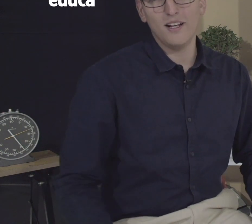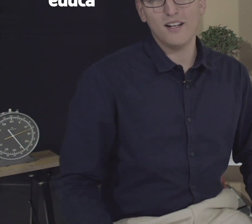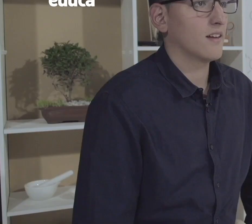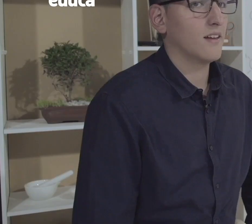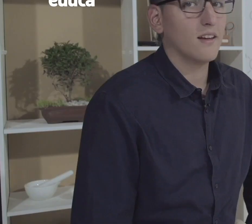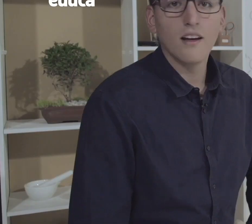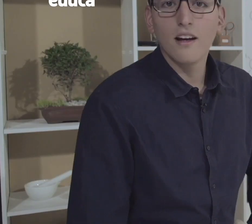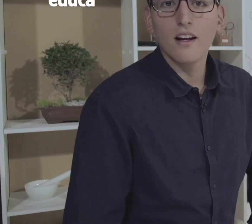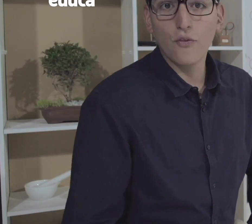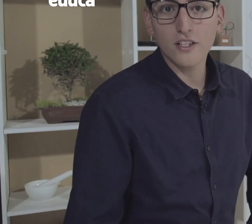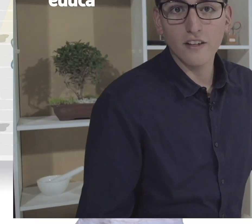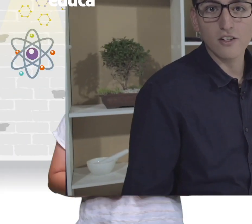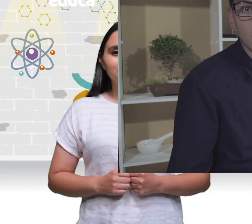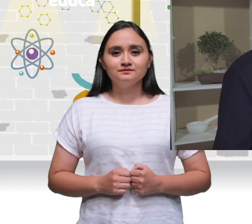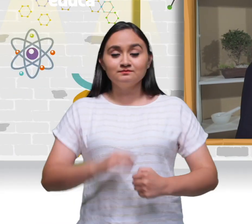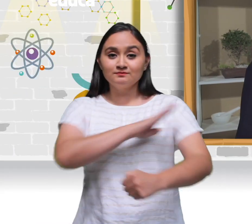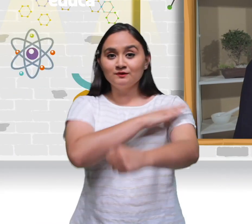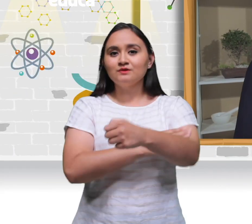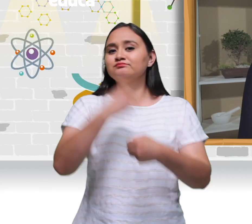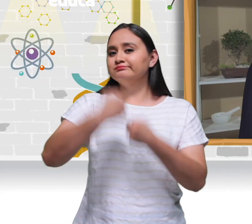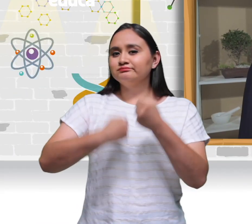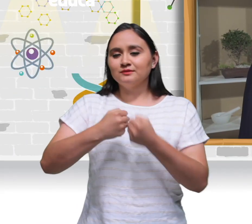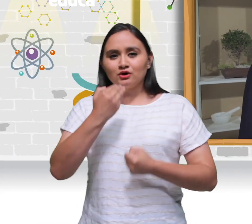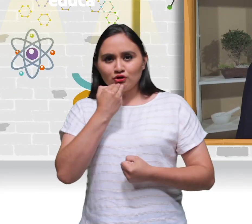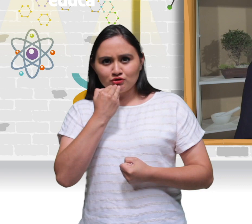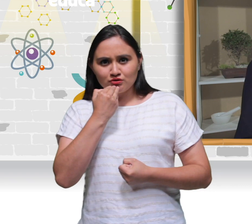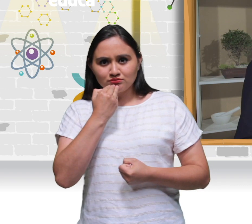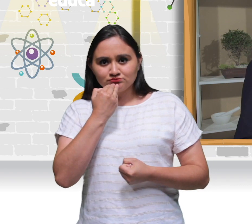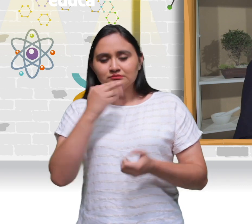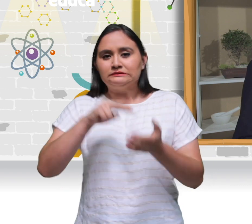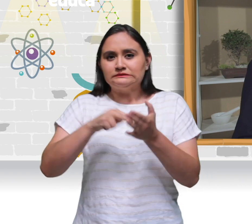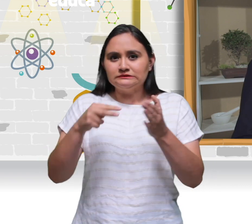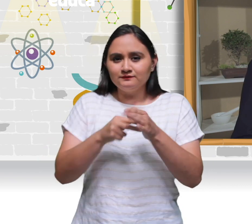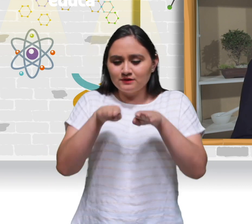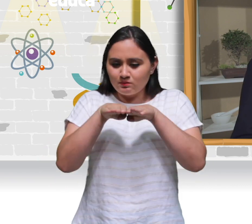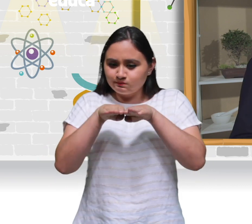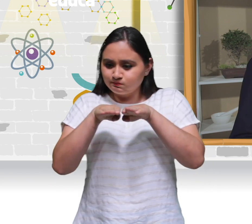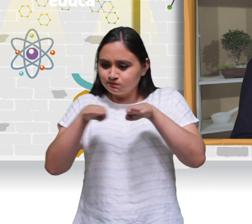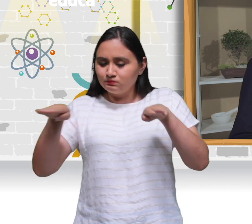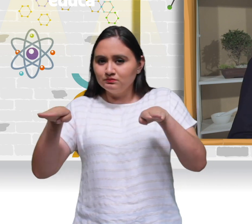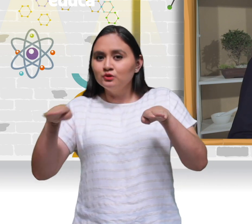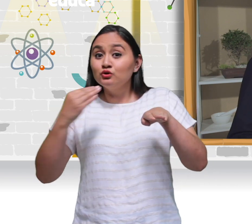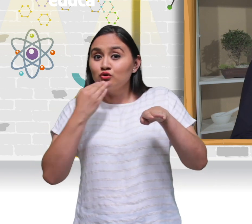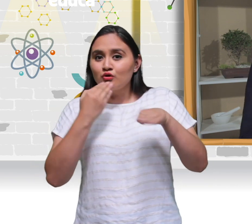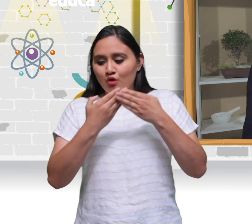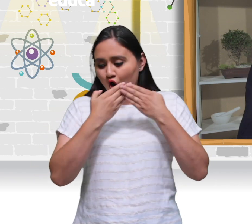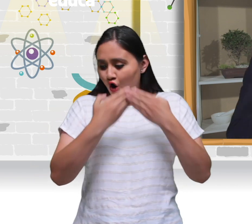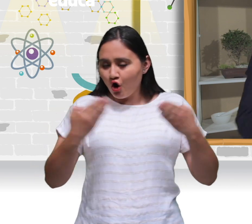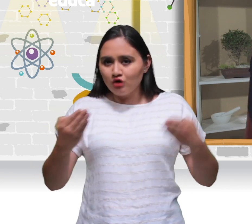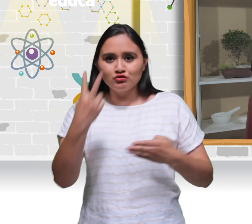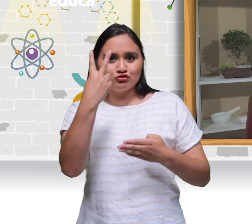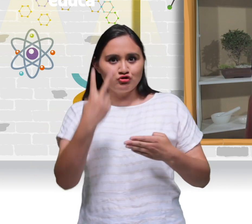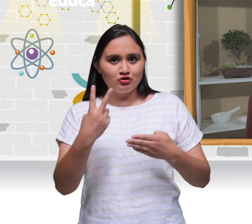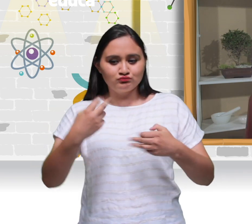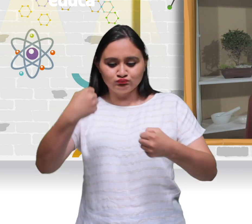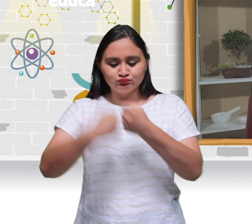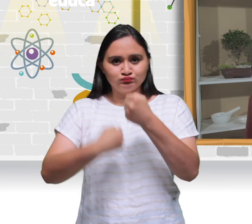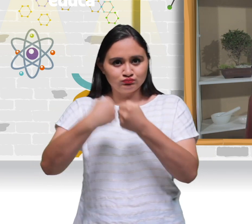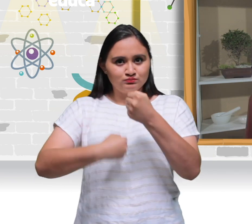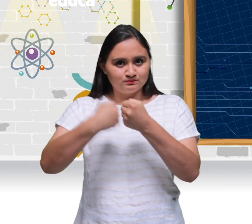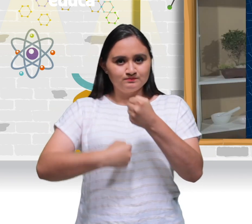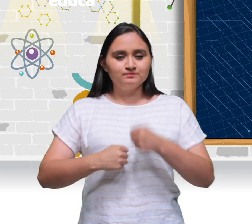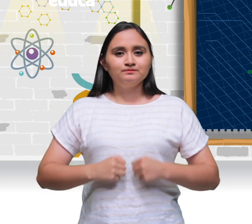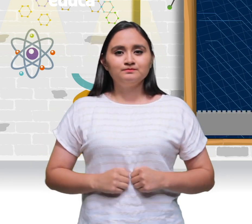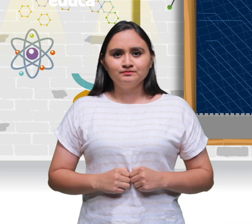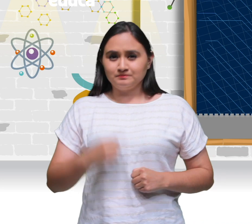fuerza normal. La fuerza de rozamiento o fuerza de fricción es una fuerza que se produce entre una superficie y un cuerpo cuando los dos entran